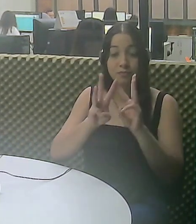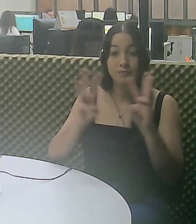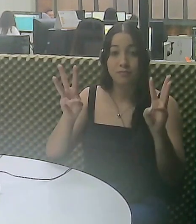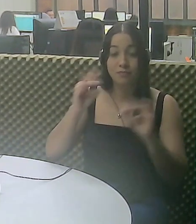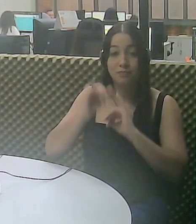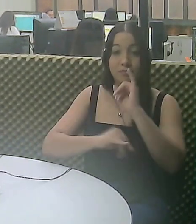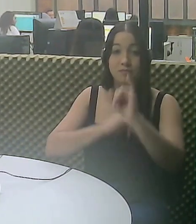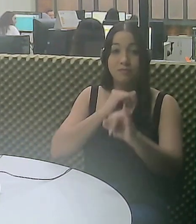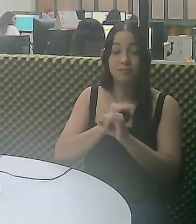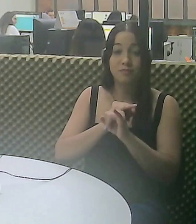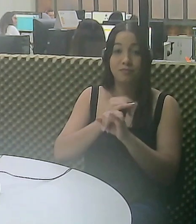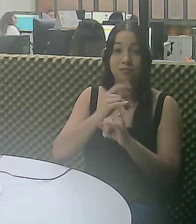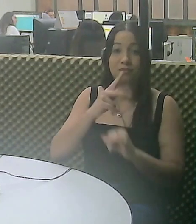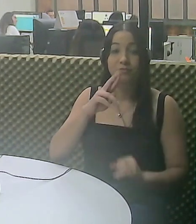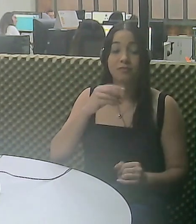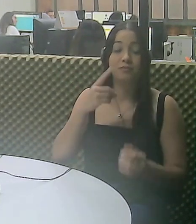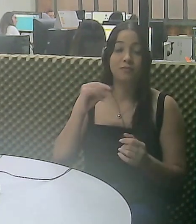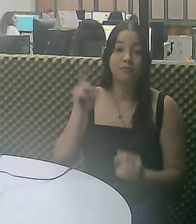plataforma online